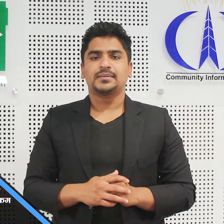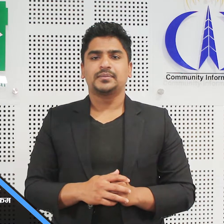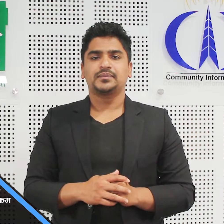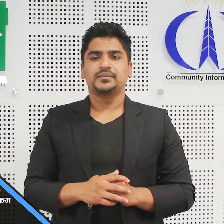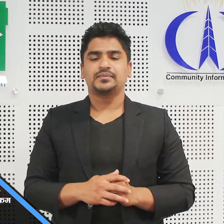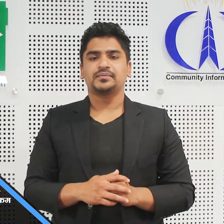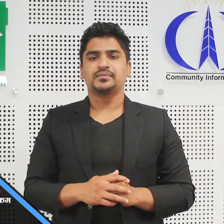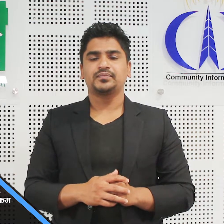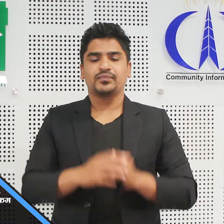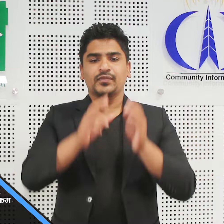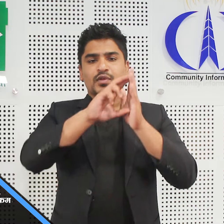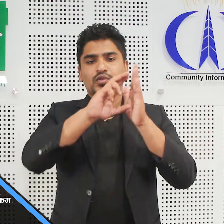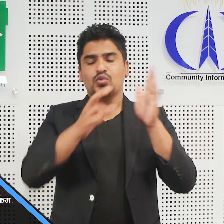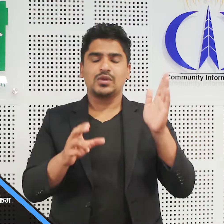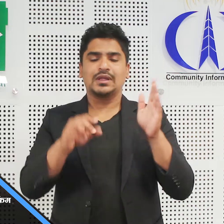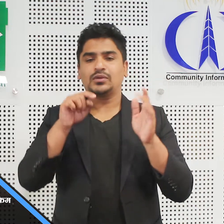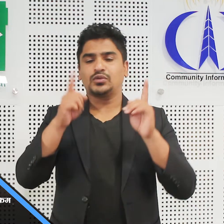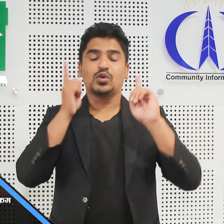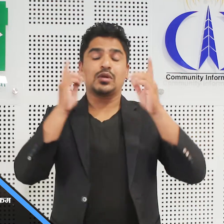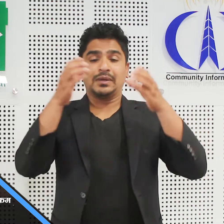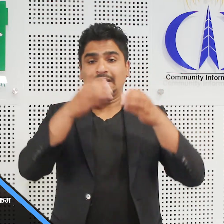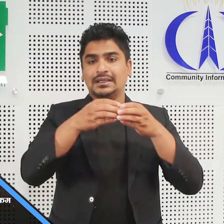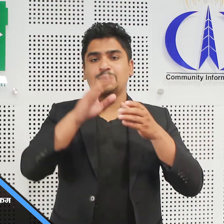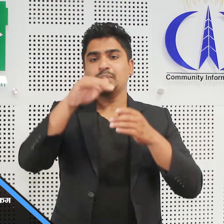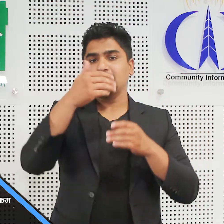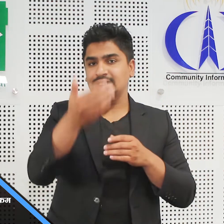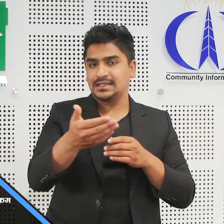लागि कार्यक्रमहरू सञ्चालन भइरहेका छन्।